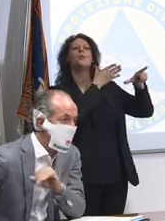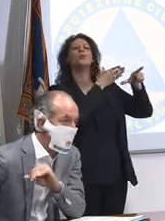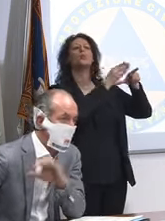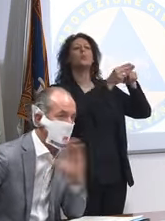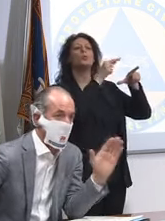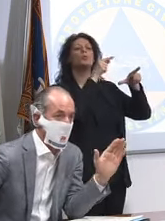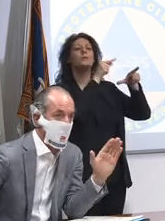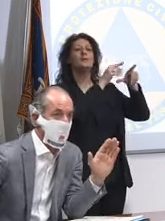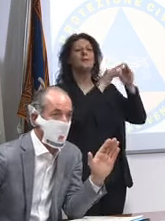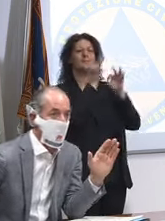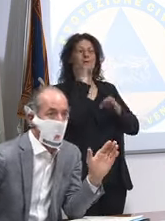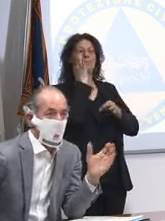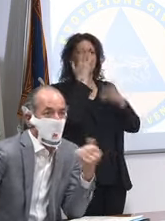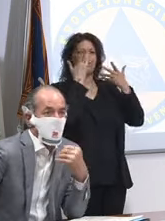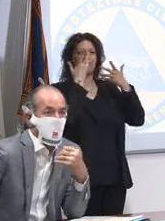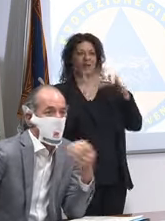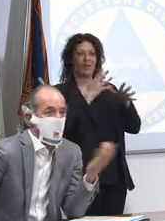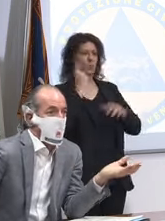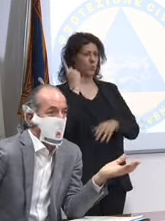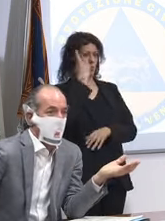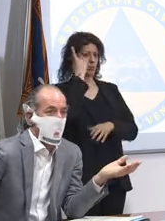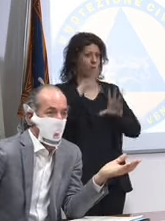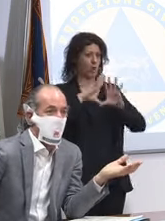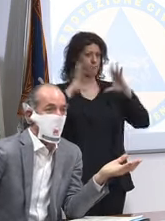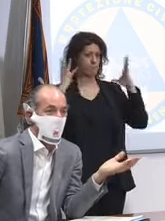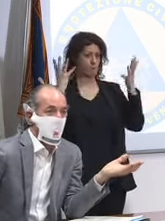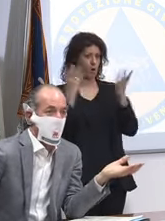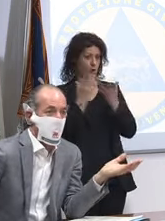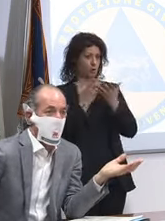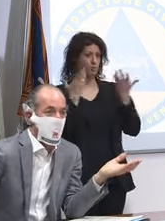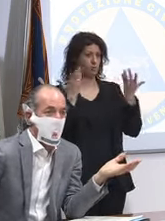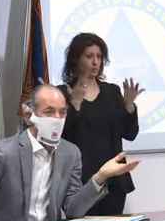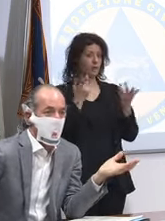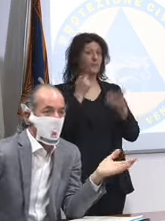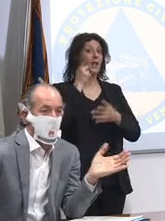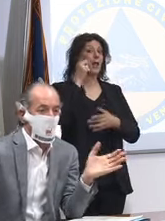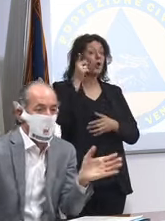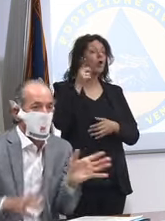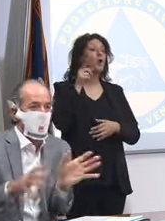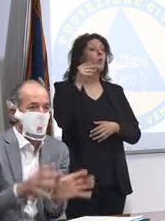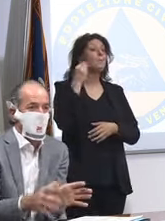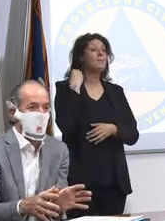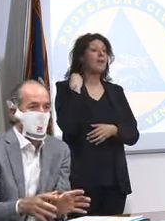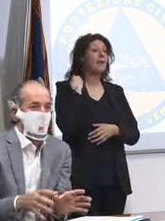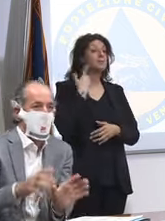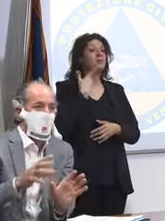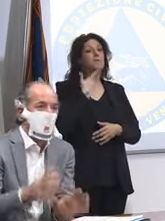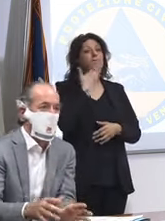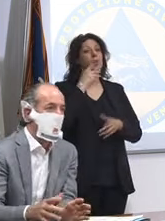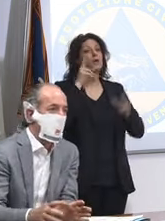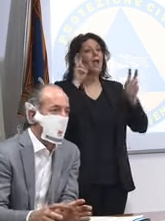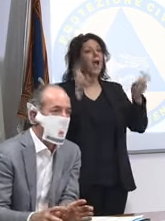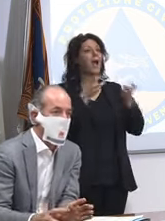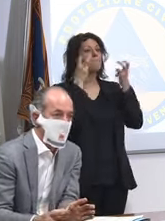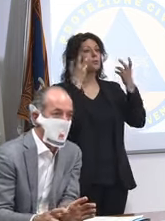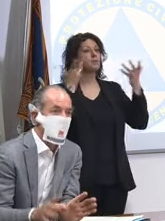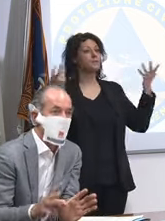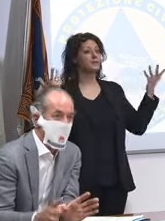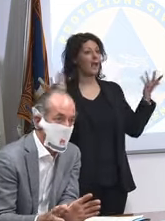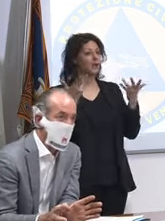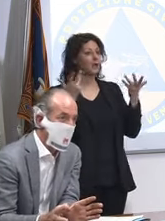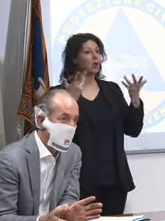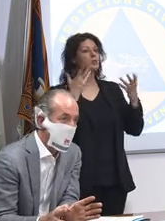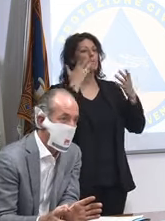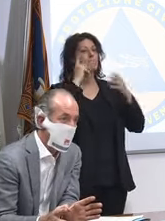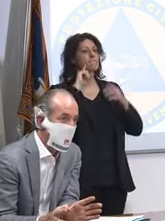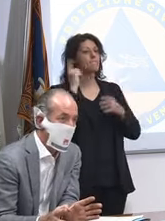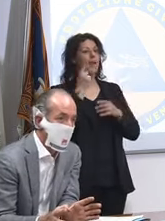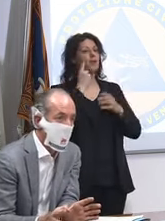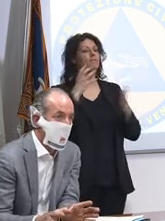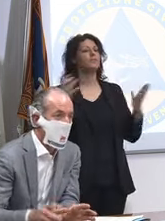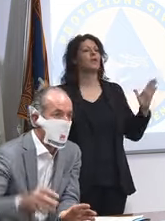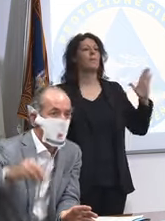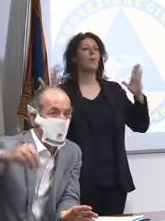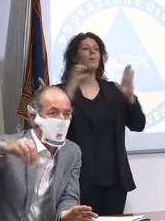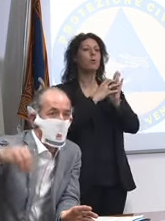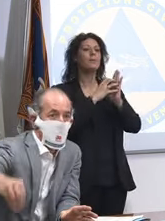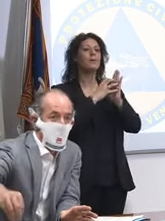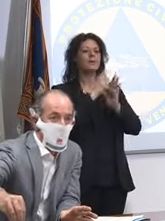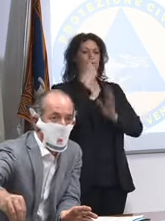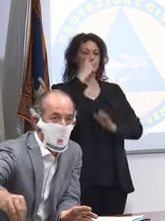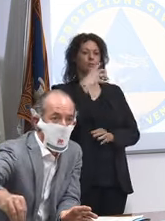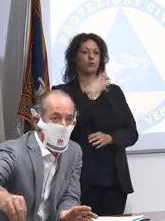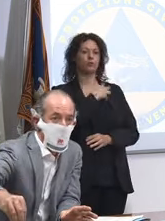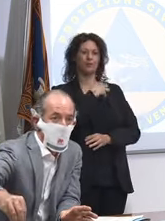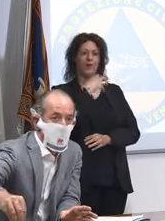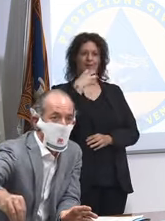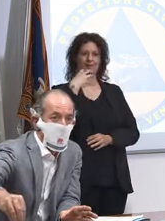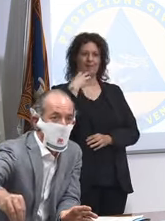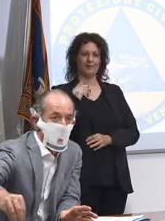non esiste al mondo. E a questo punto io ne approfitterei per metterci sopra una pubblicazione scientifica facendo i tamponi